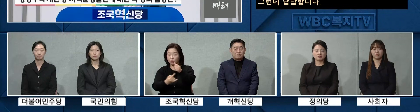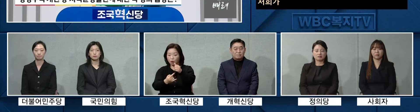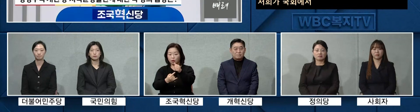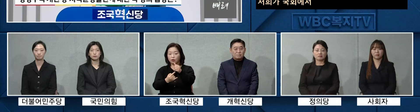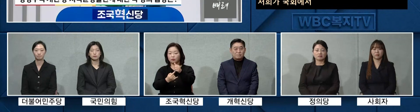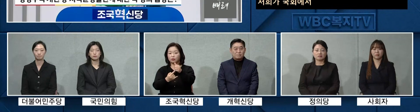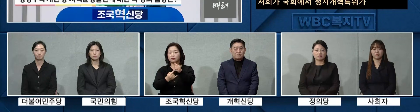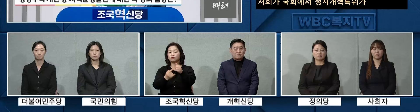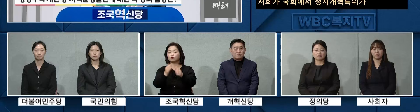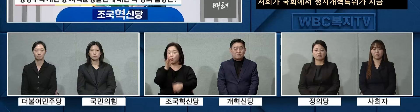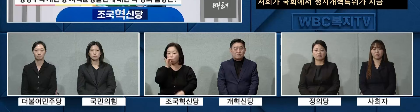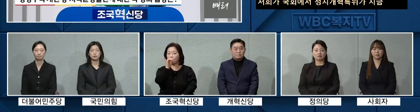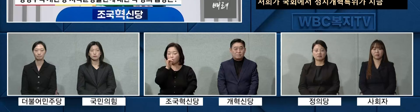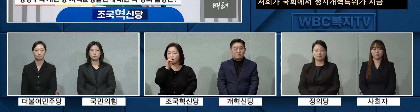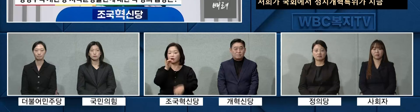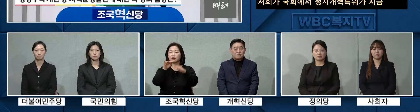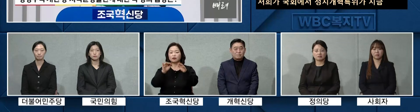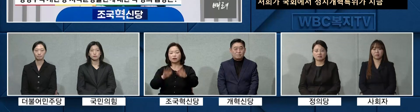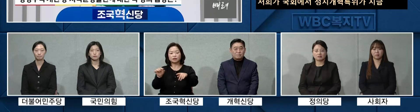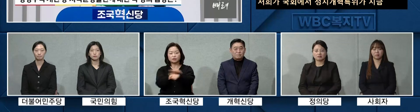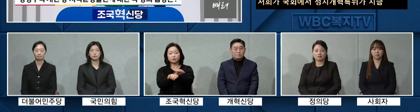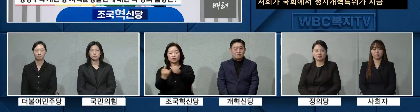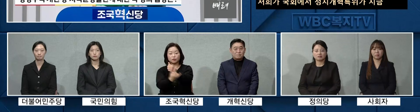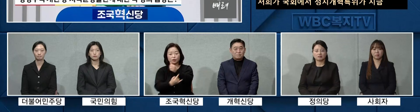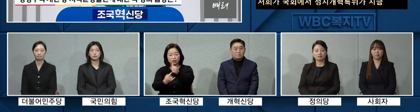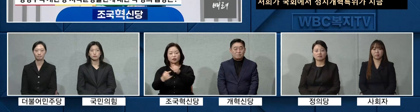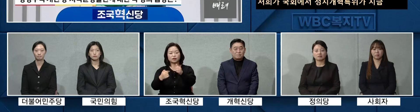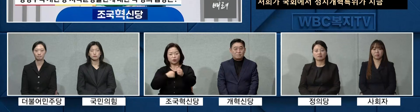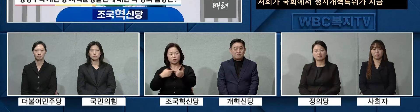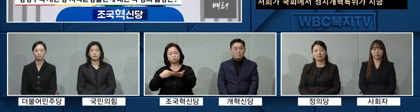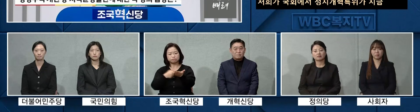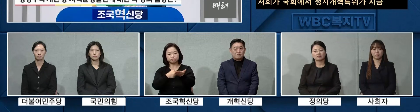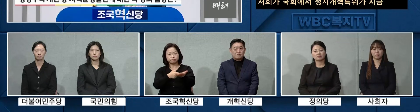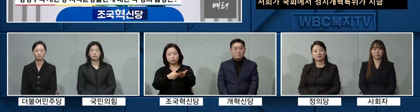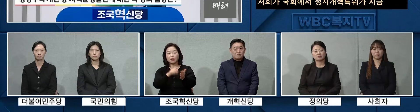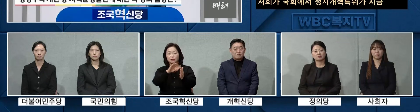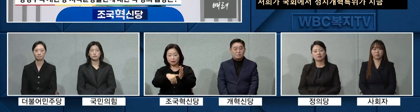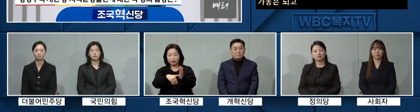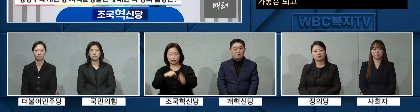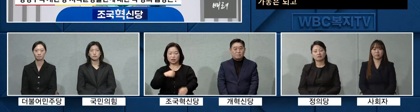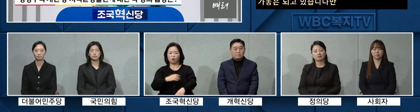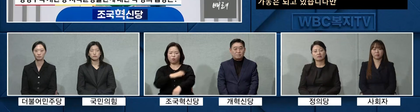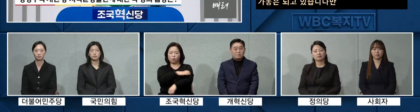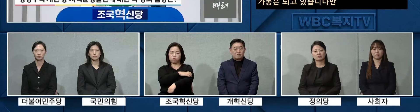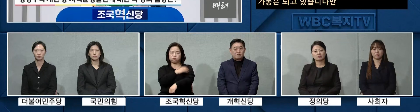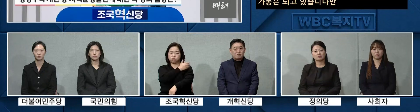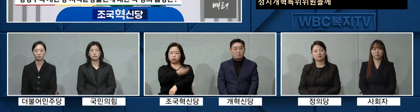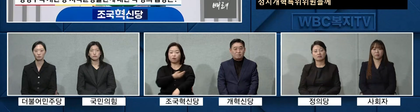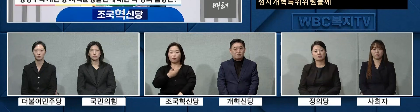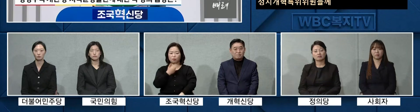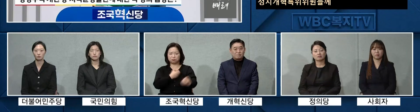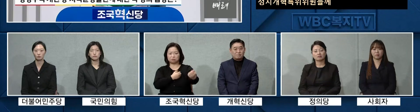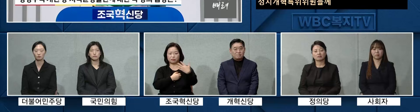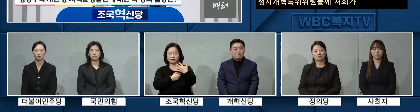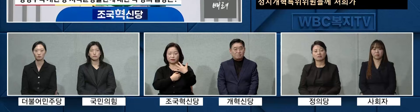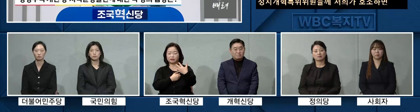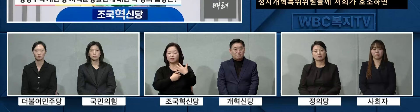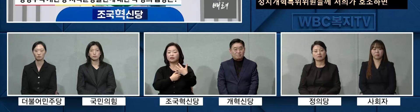있습니다만은 정치개혁 특위 위원들께 저희가 호소를 하면은 자기들은 권한이 없다라고 말씀을